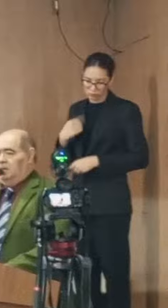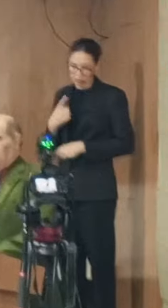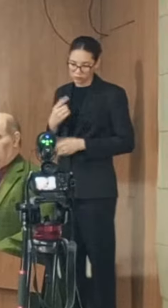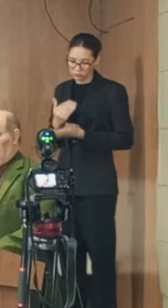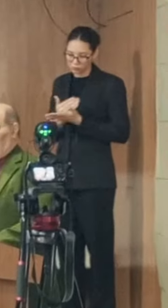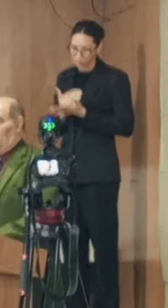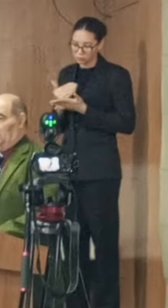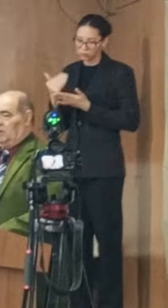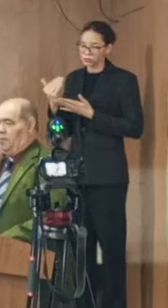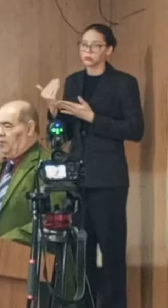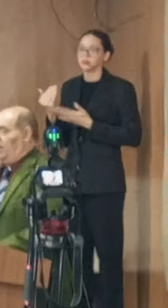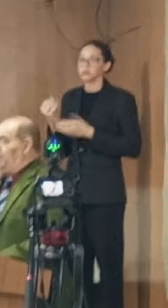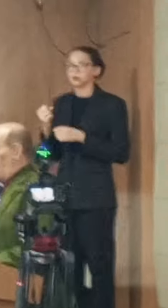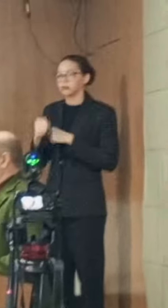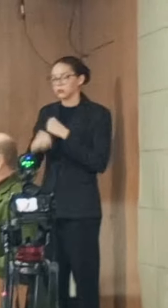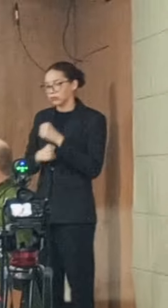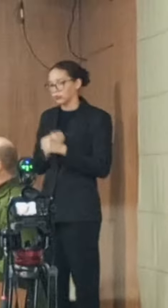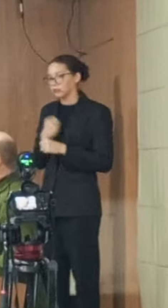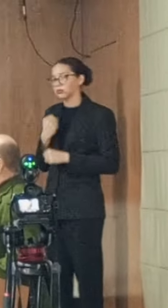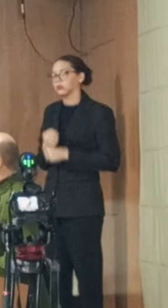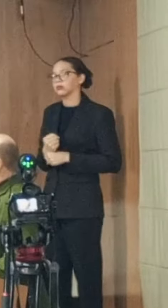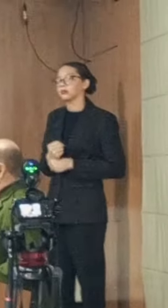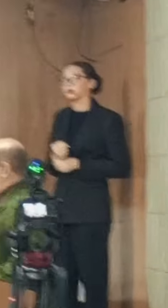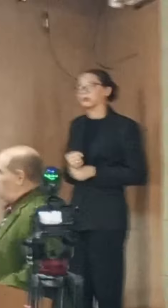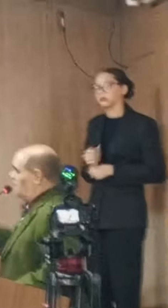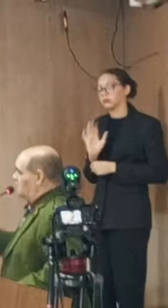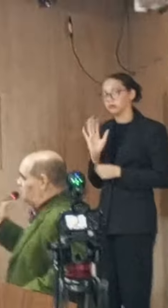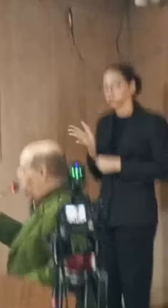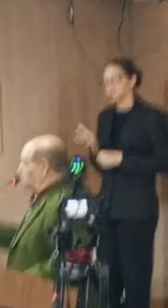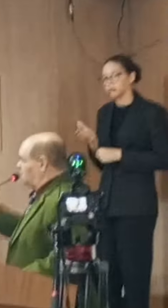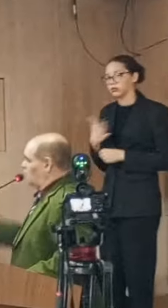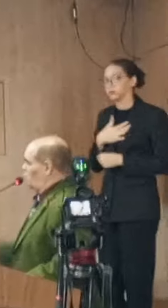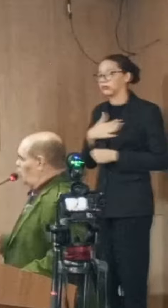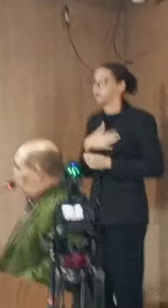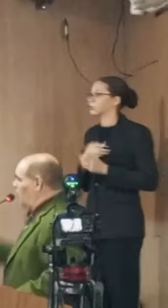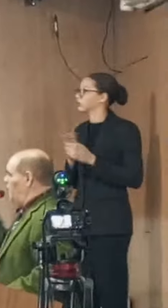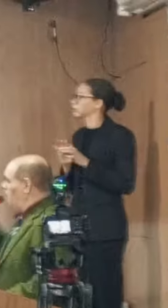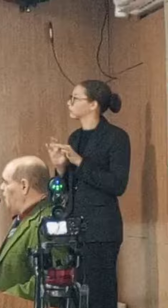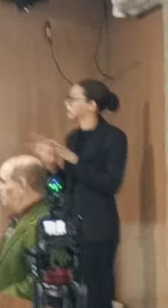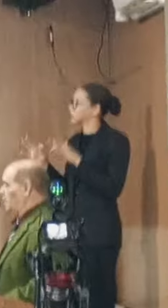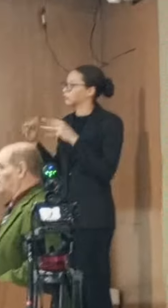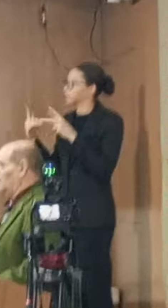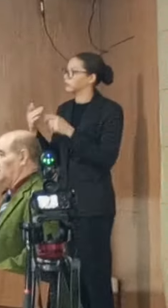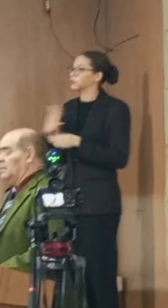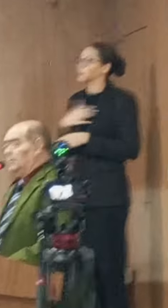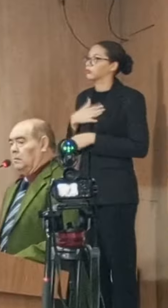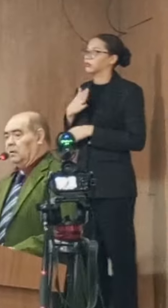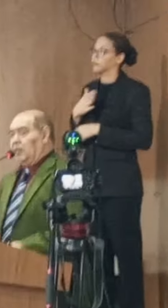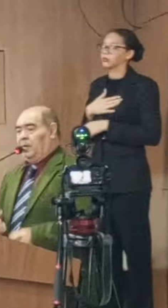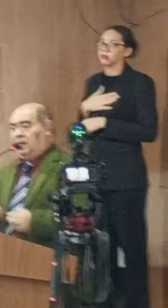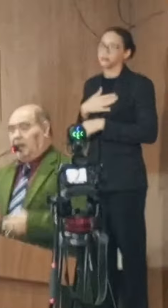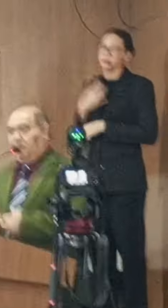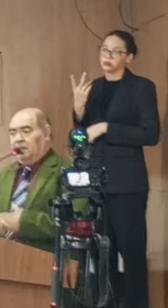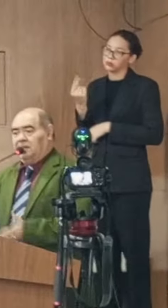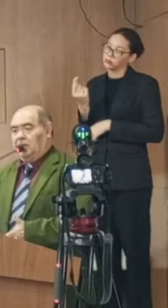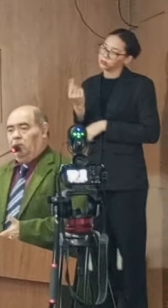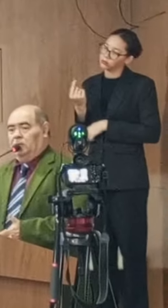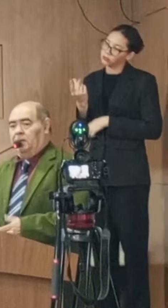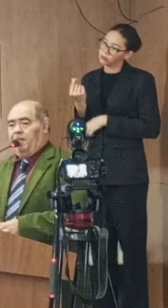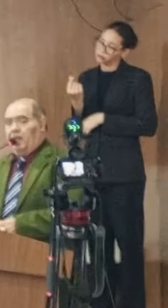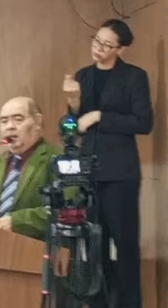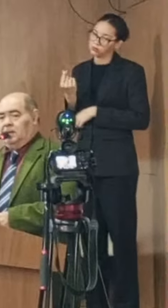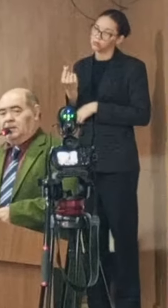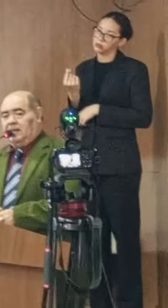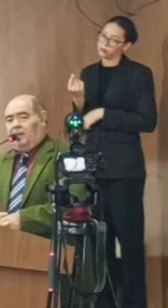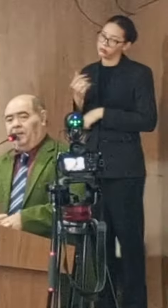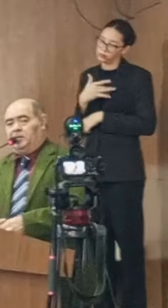pontapé inicial no ano que vem. Eu já boto à minha disposição toda a minha emenda que me cabe na